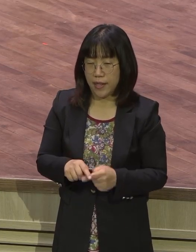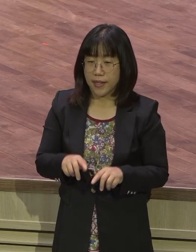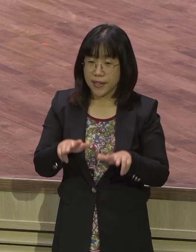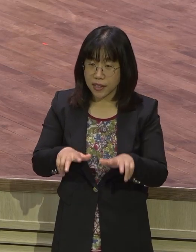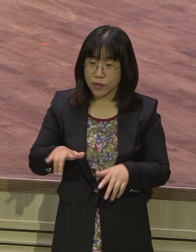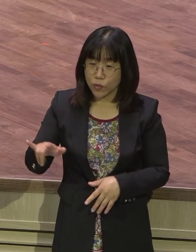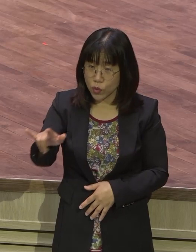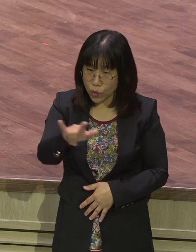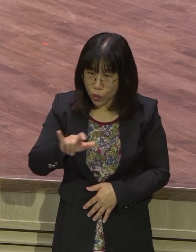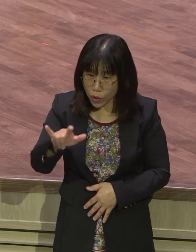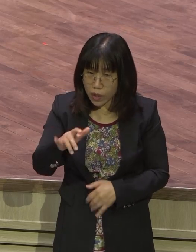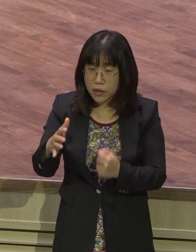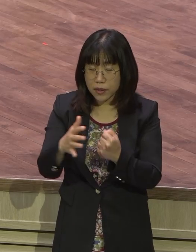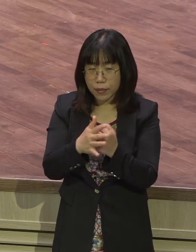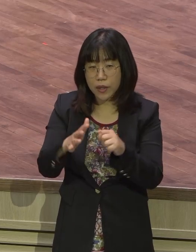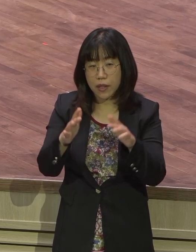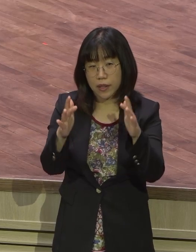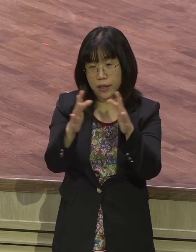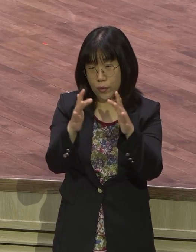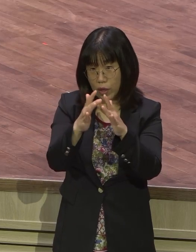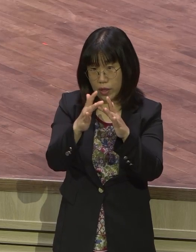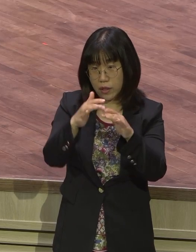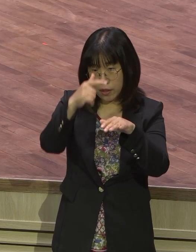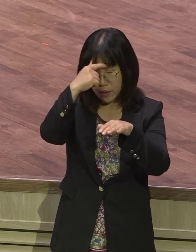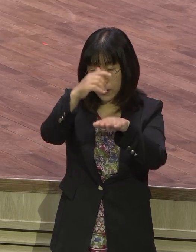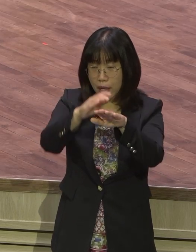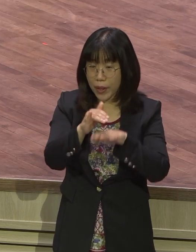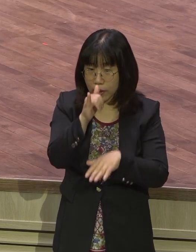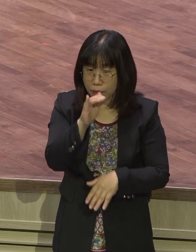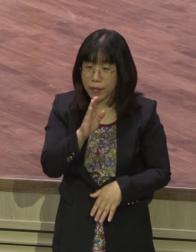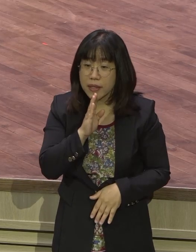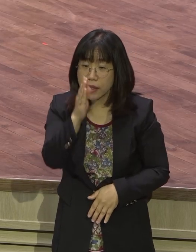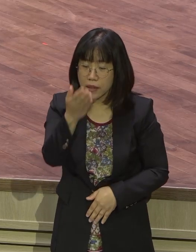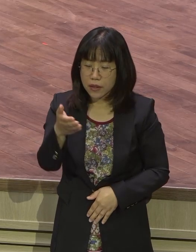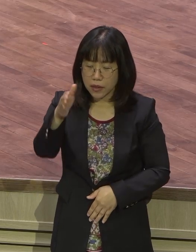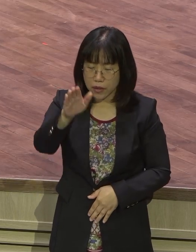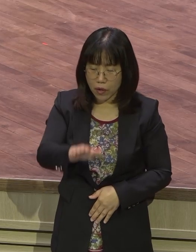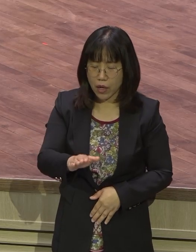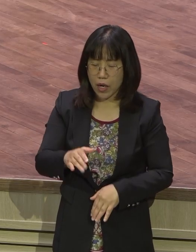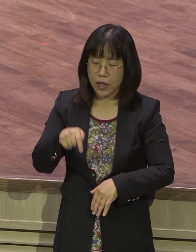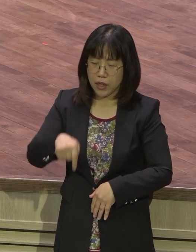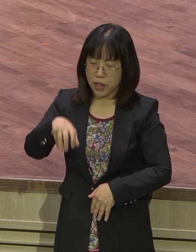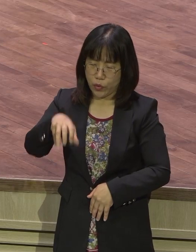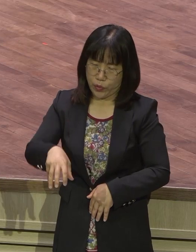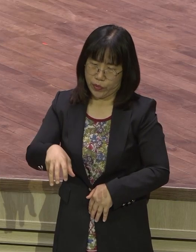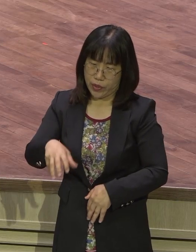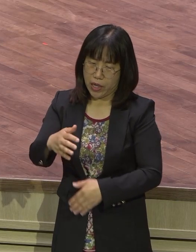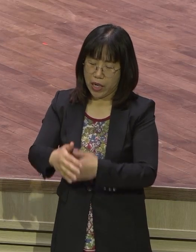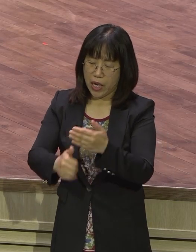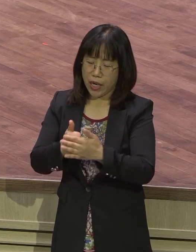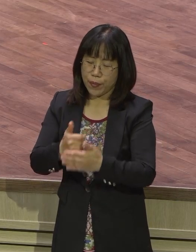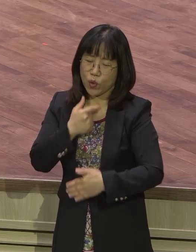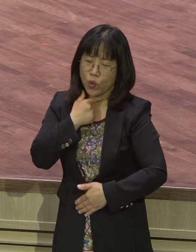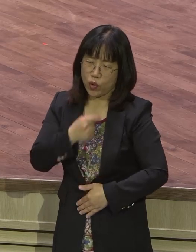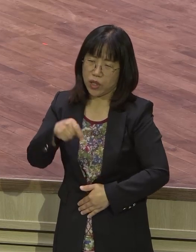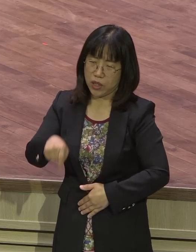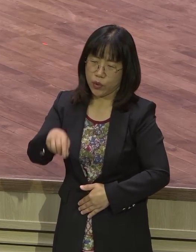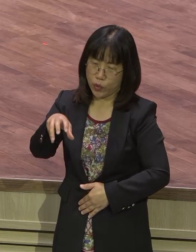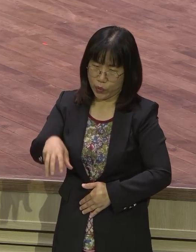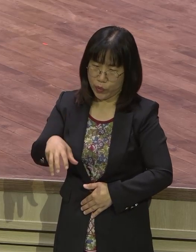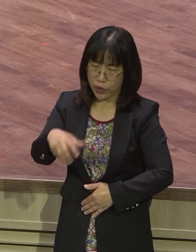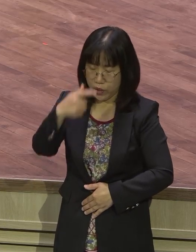코로나19로 인해서 온라인 예배 드리지만 하나님 앞에 하나님이 세운 교회에 나왔어요 예배하는 게